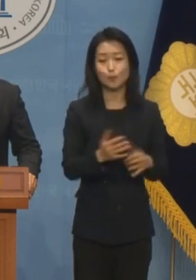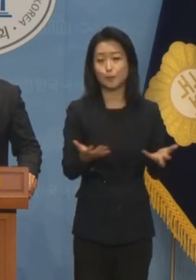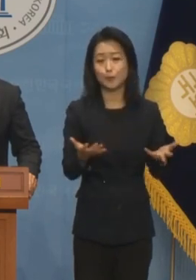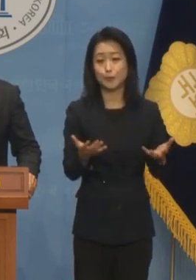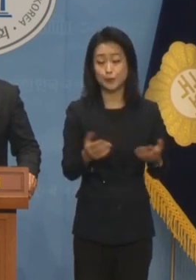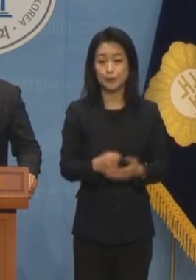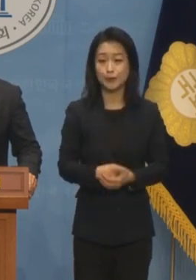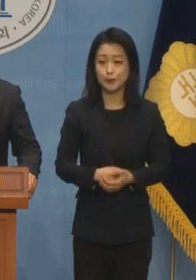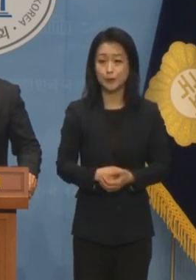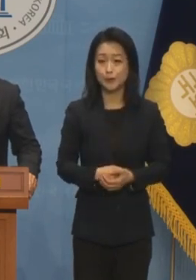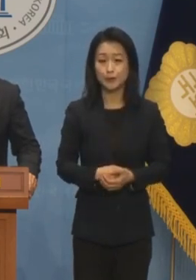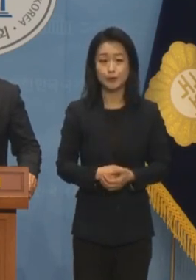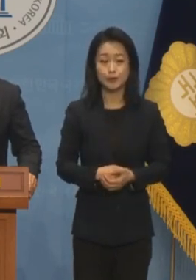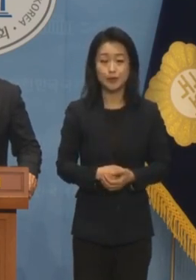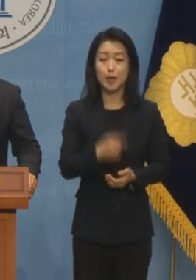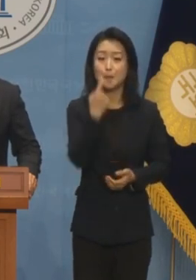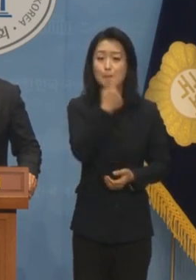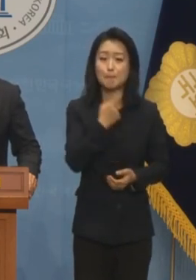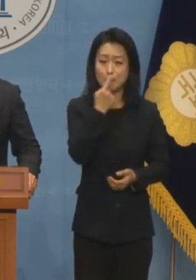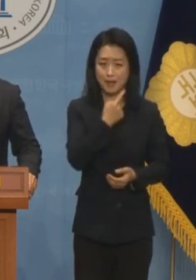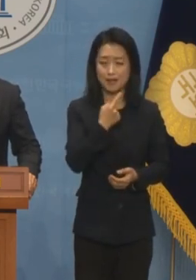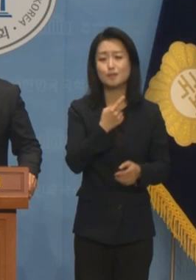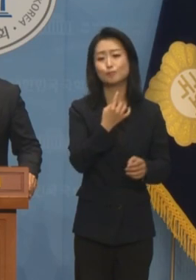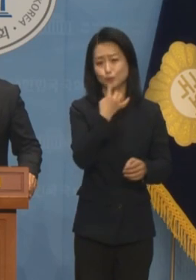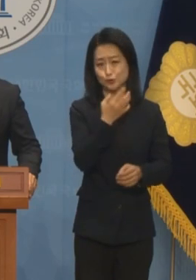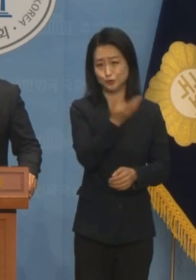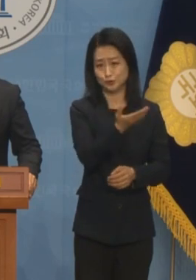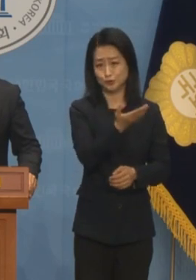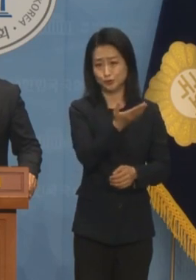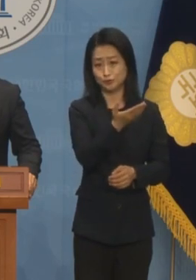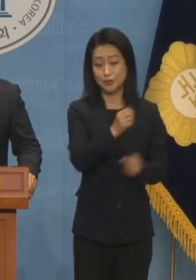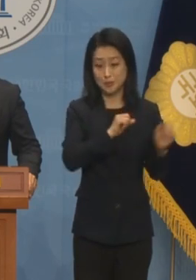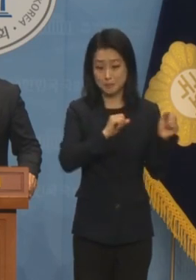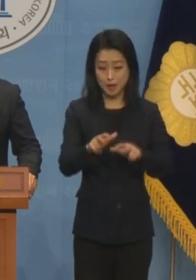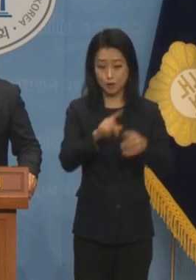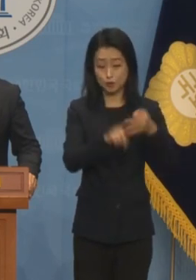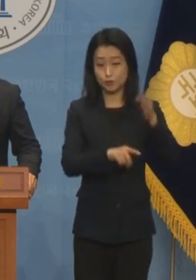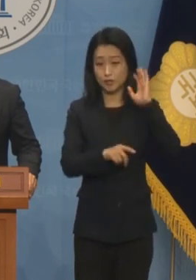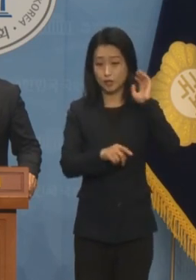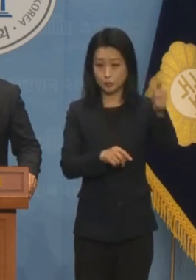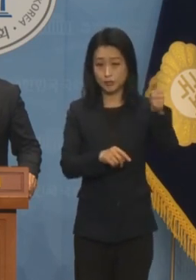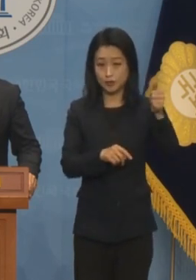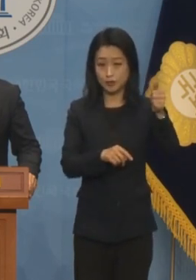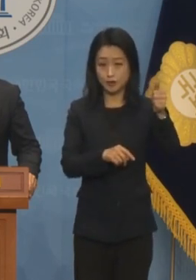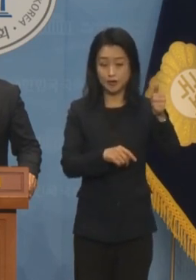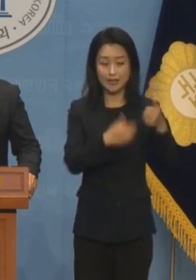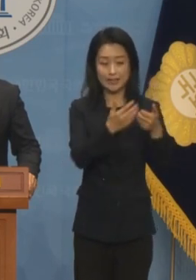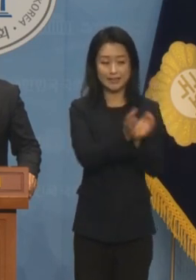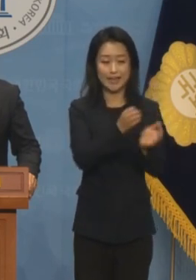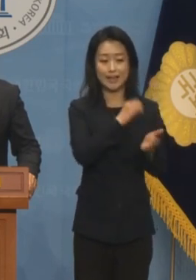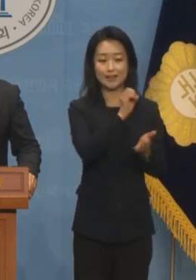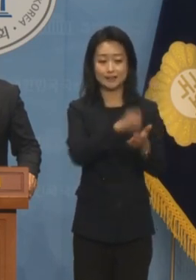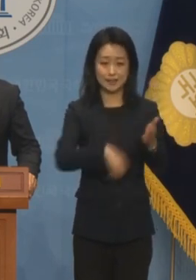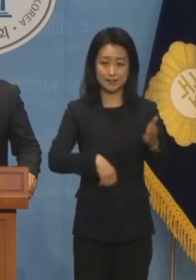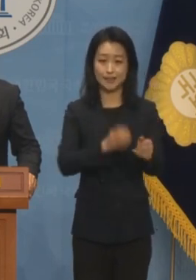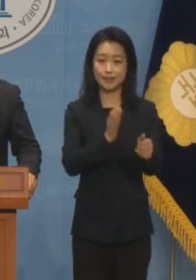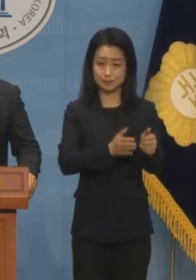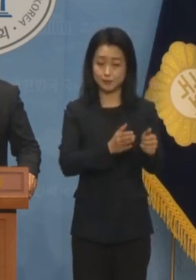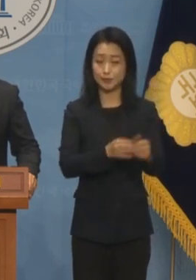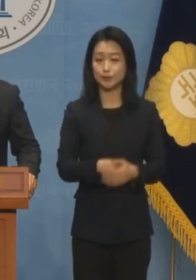않았습니다. 말뿐인 주장이 아니라면 당장 윤석열 대통령 탈당부터 주장했어야